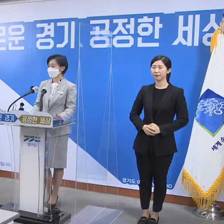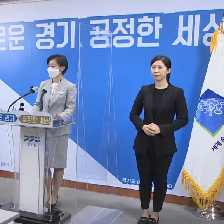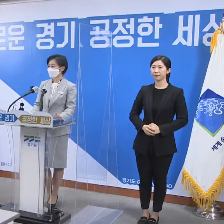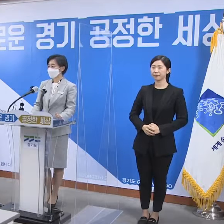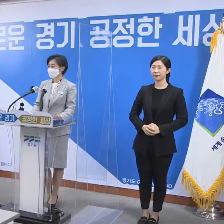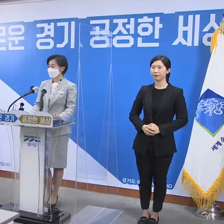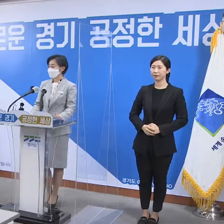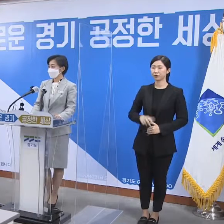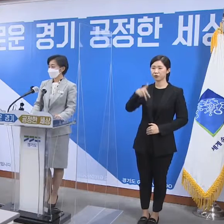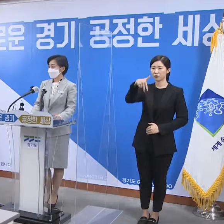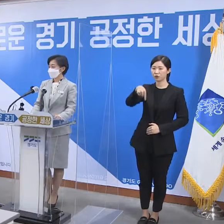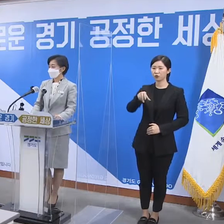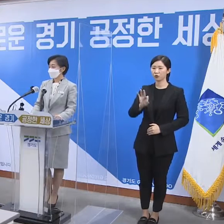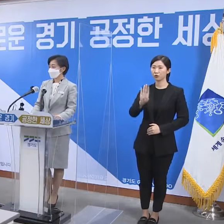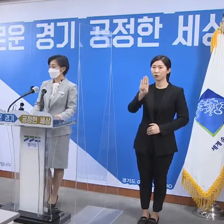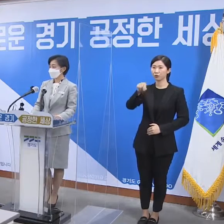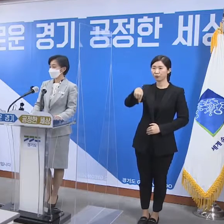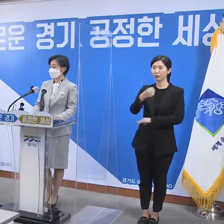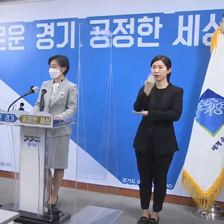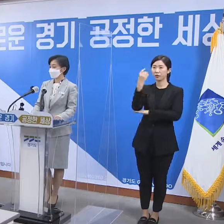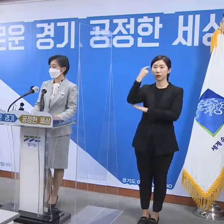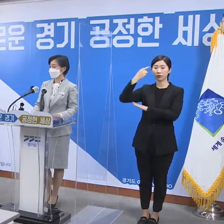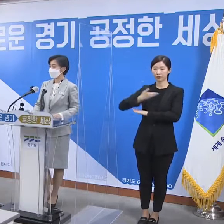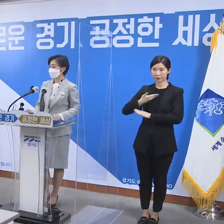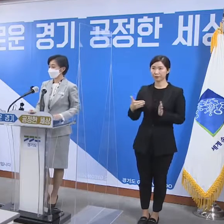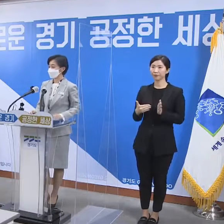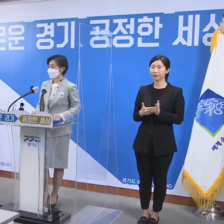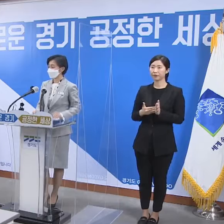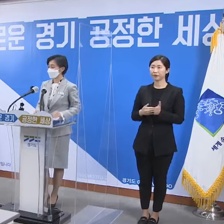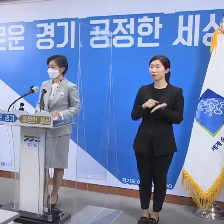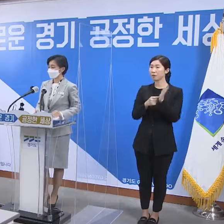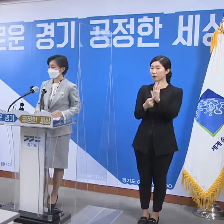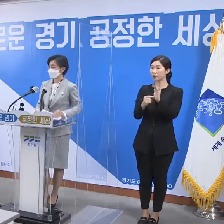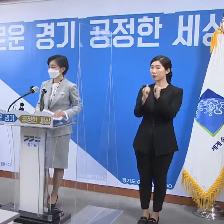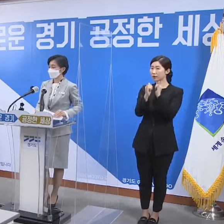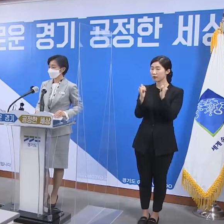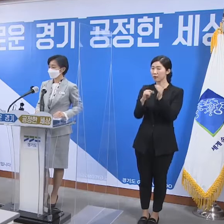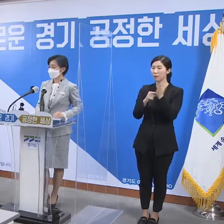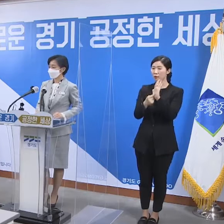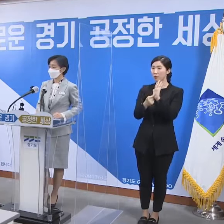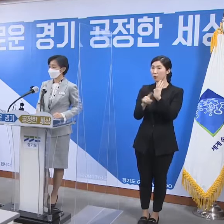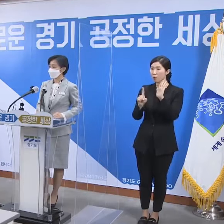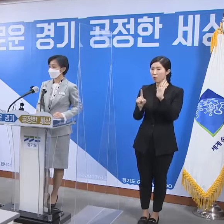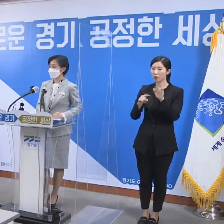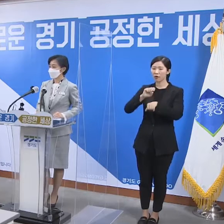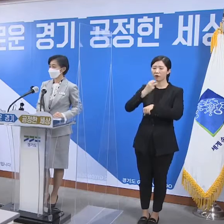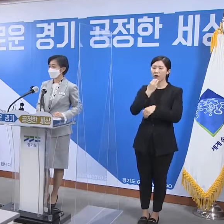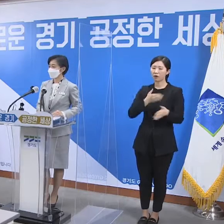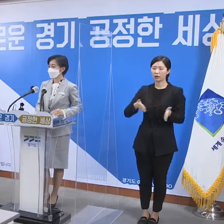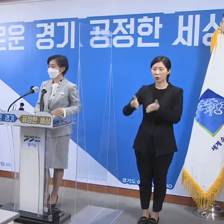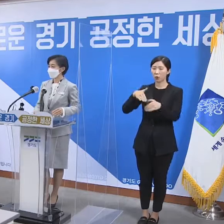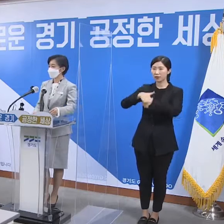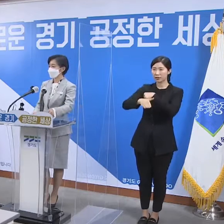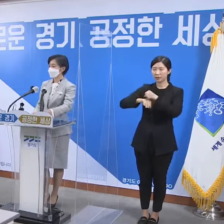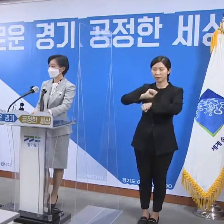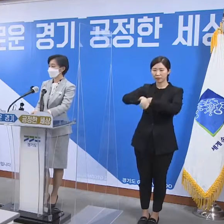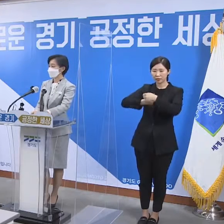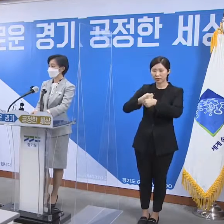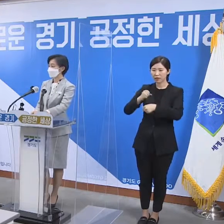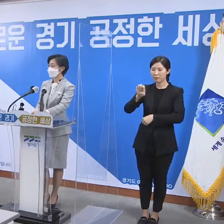예, 중부일보 김수홍 기자님께서 첫 질의 주셨습니다. 발표해 주신 경기도형 프리랜서 플랫폼에 대한 차후